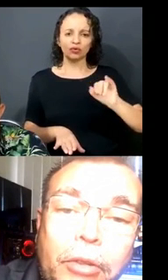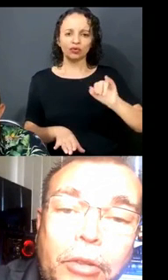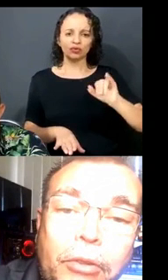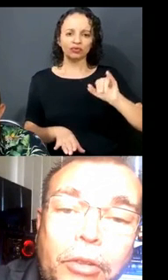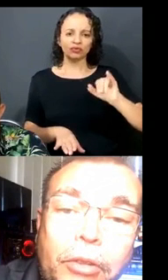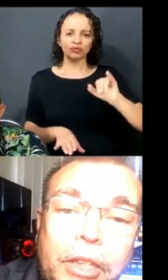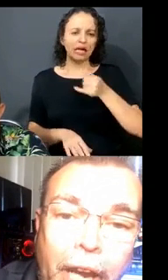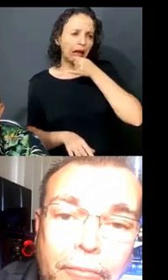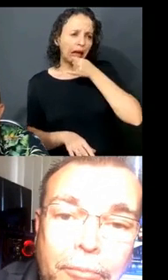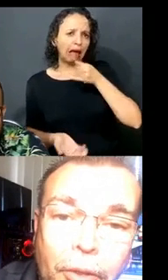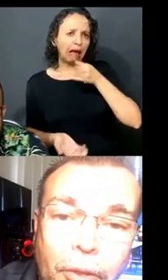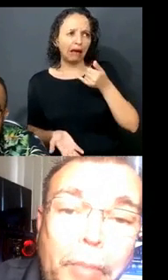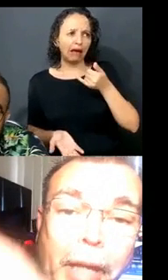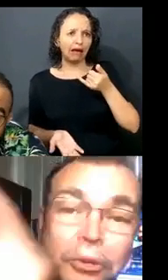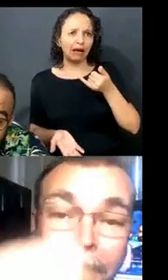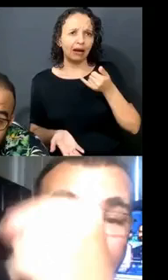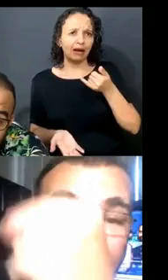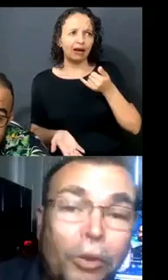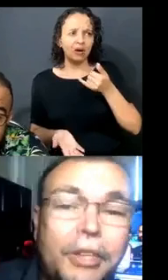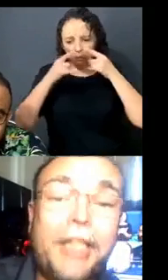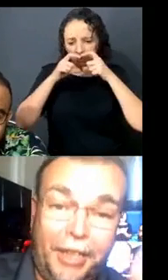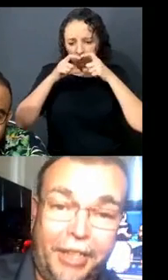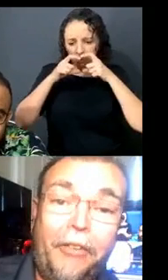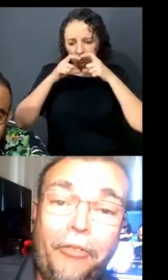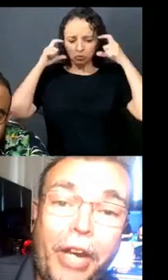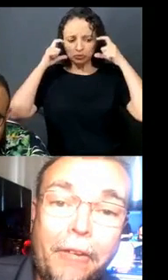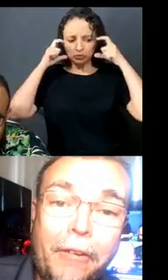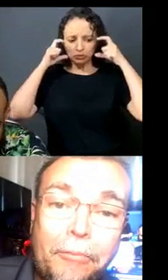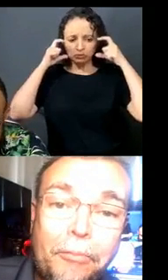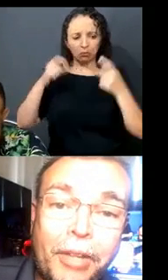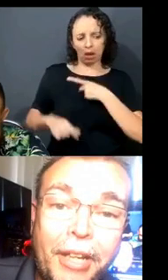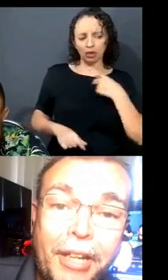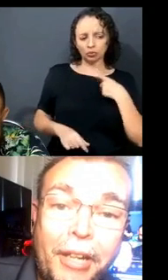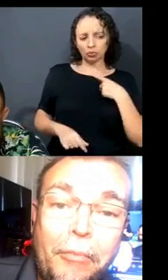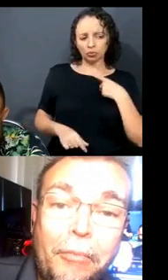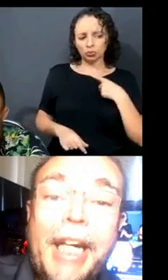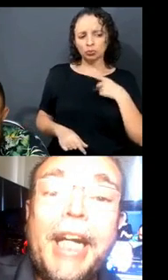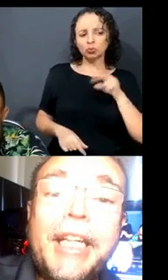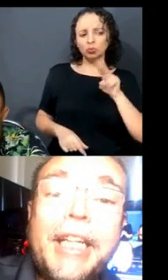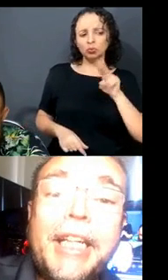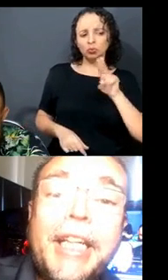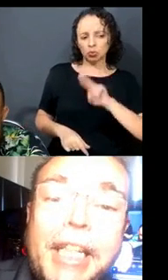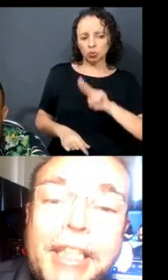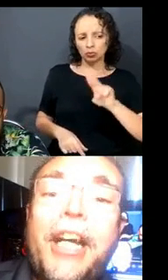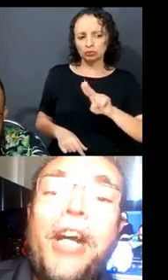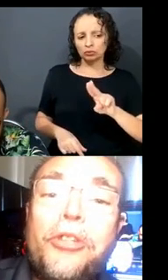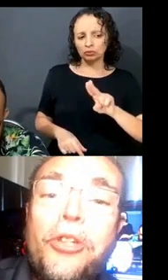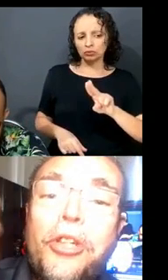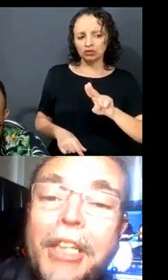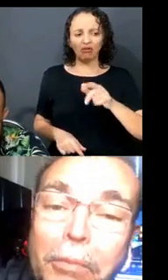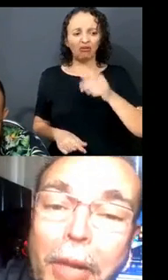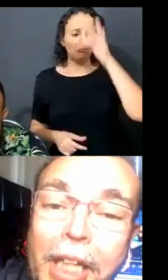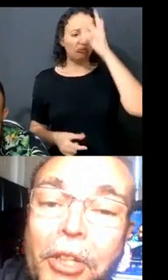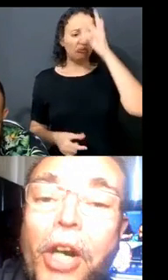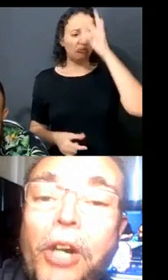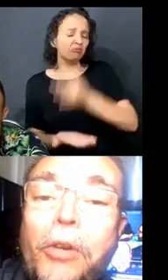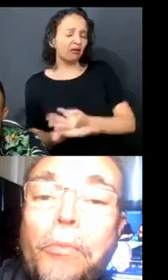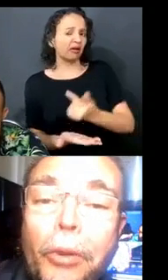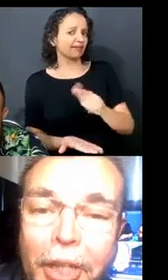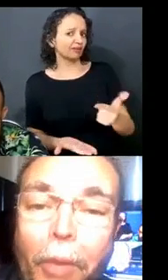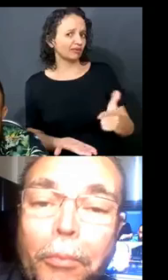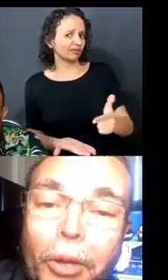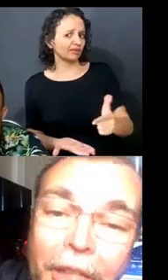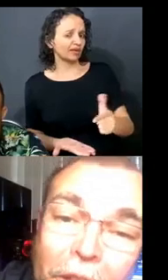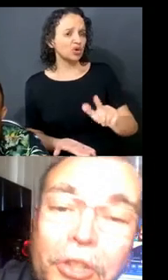usa máscara é considerado sem fé. E o pastor que não usa máscara, ele tem fé. Mas quem está certo? É